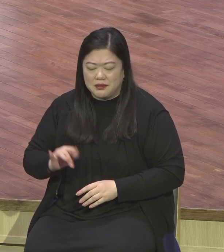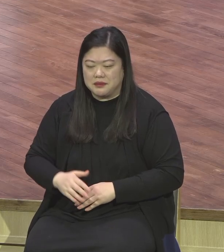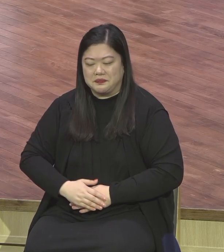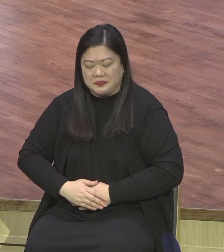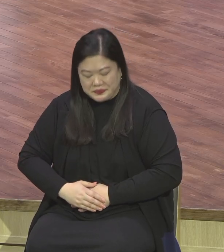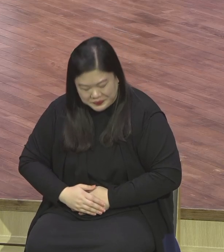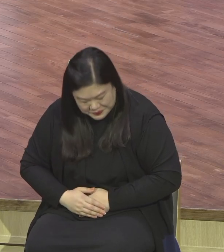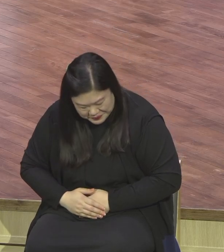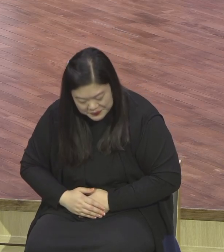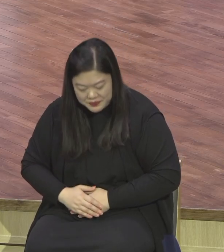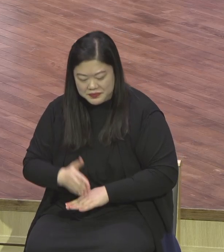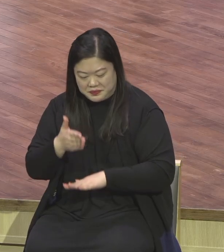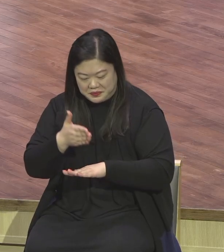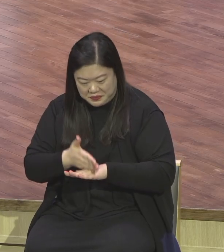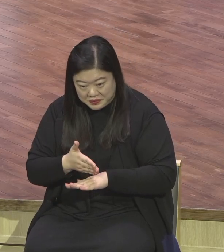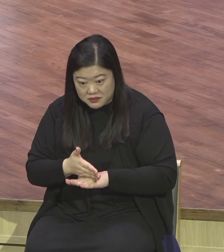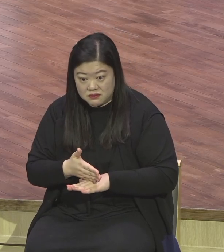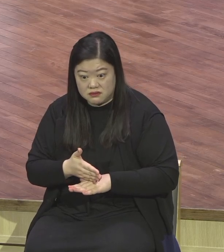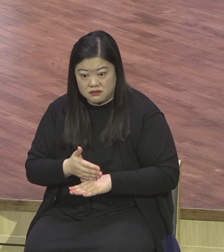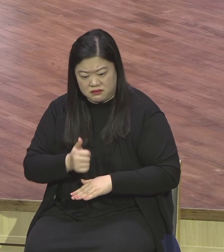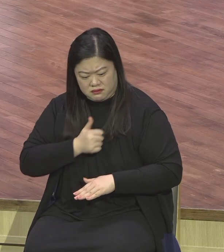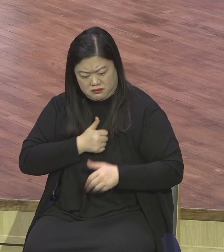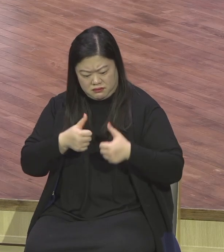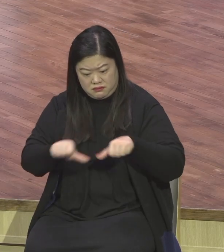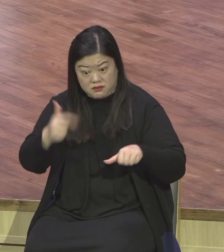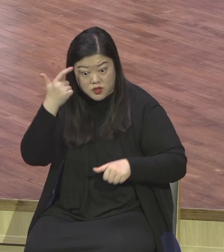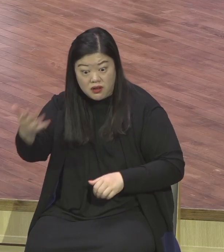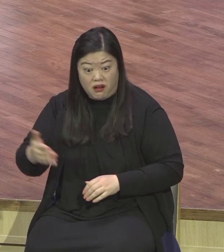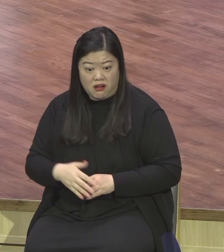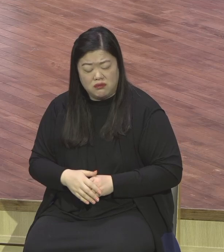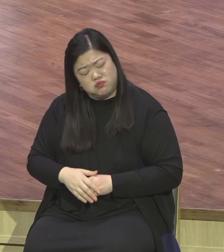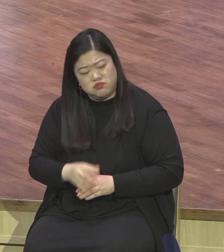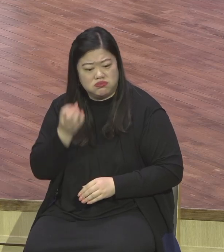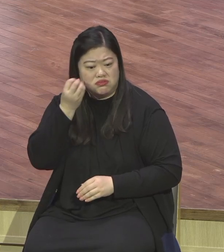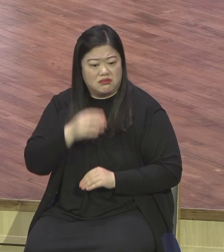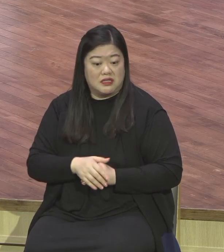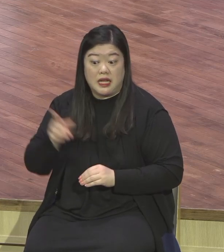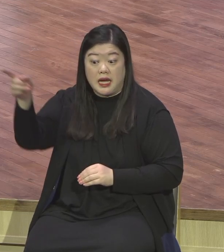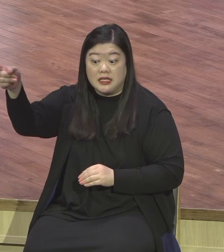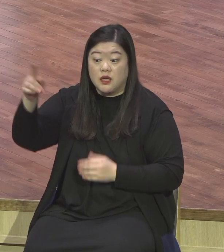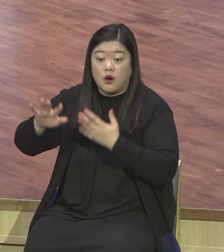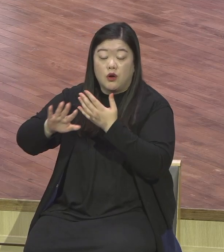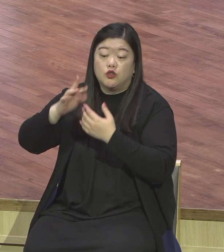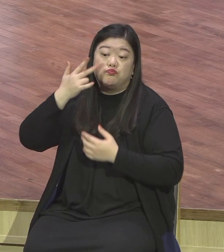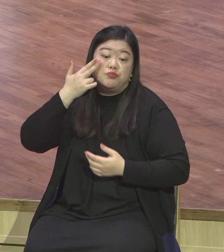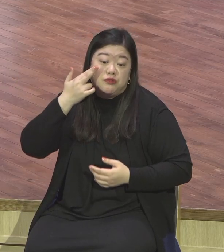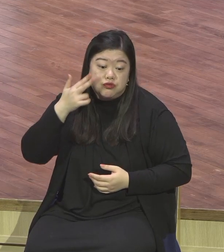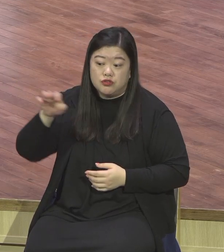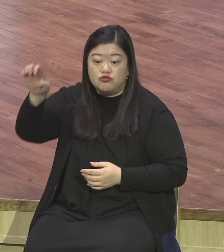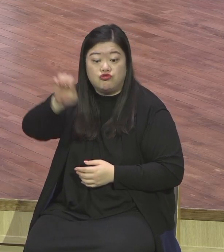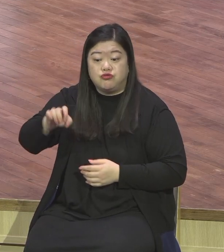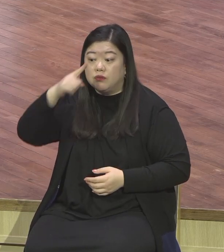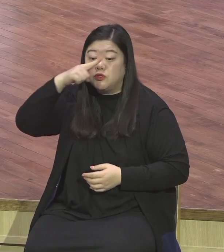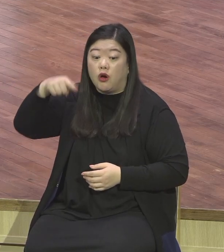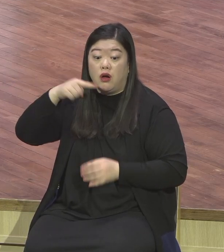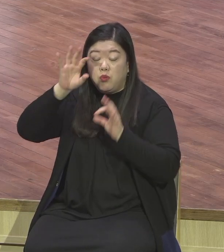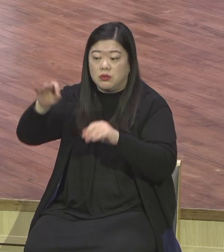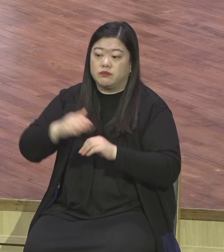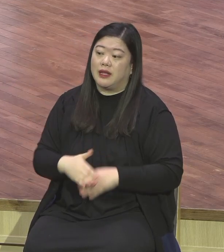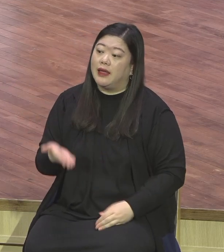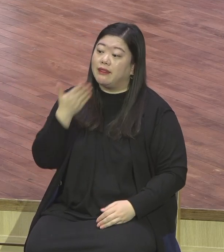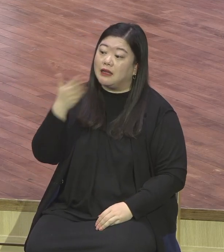생각하고 자동힘 상응하는지 말 안 해 근데 선진국 미국은요 그저 그저 그저 그럼 감사가 입에서 안 떠나